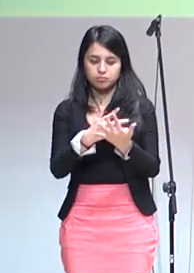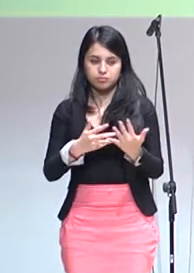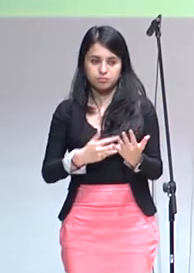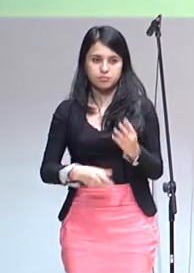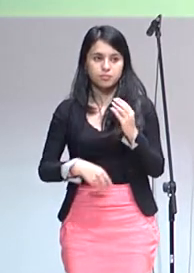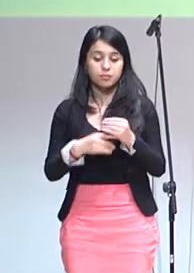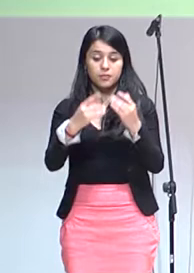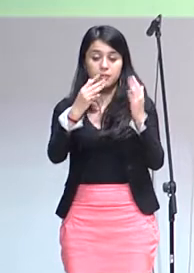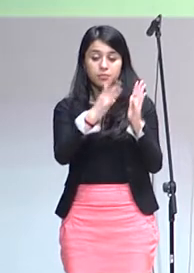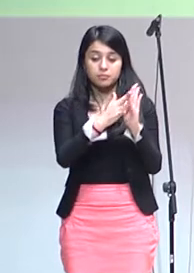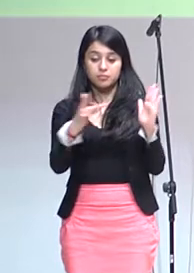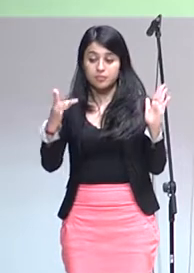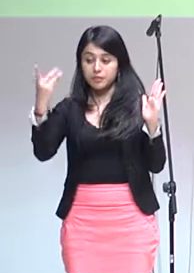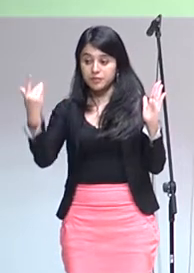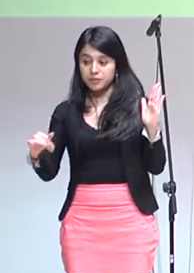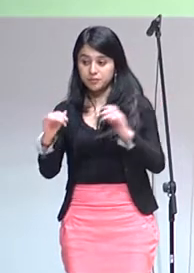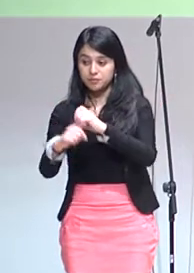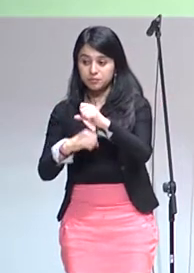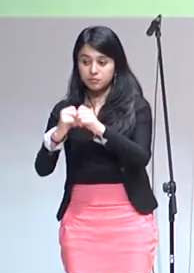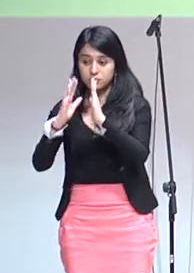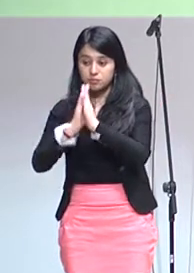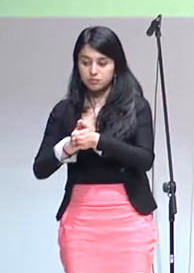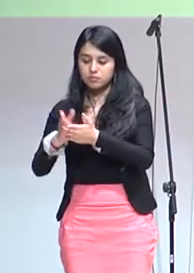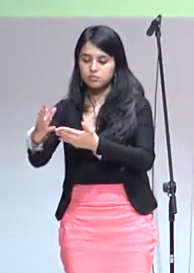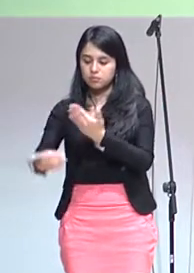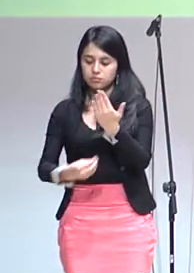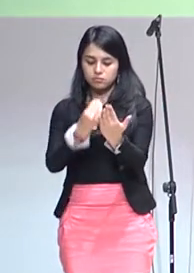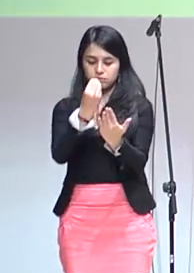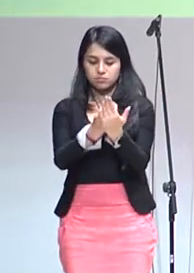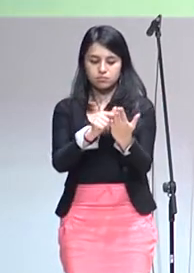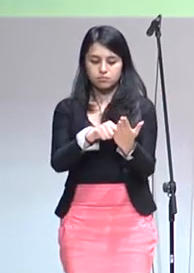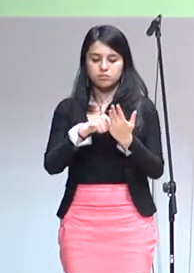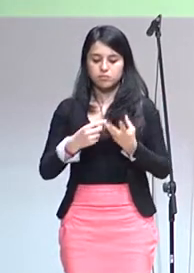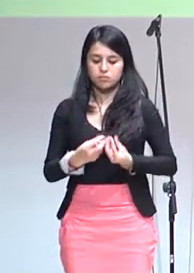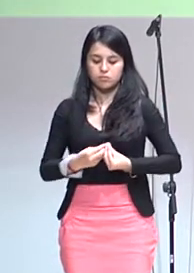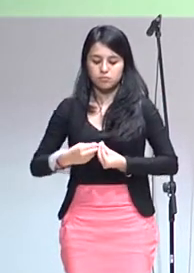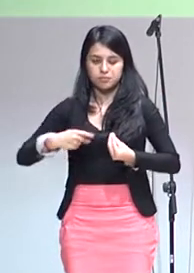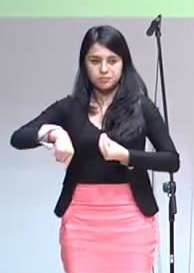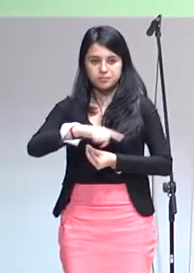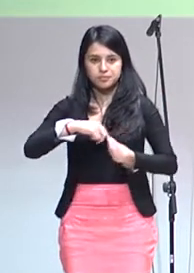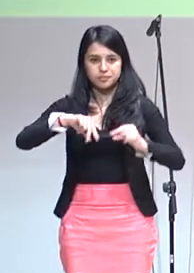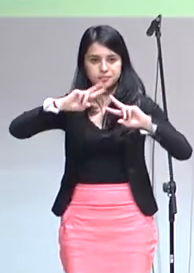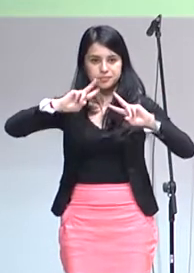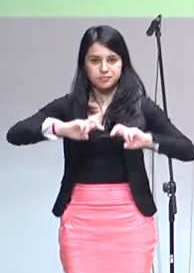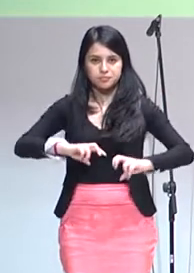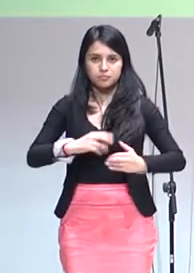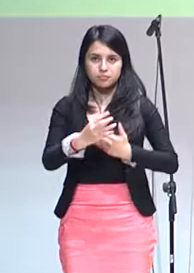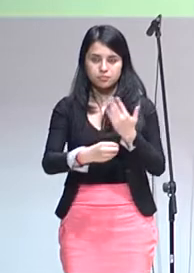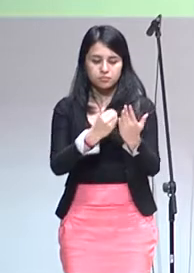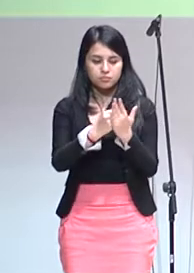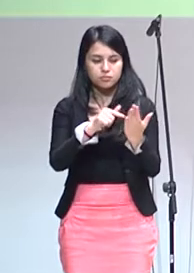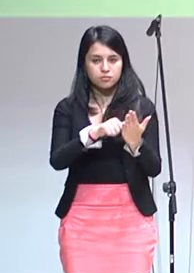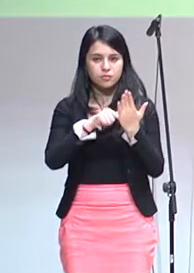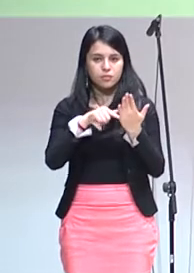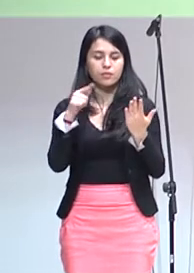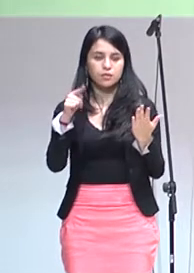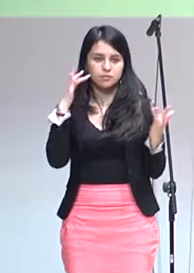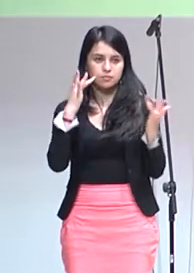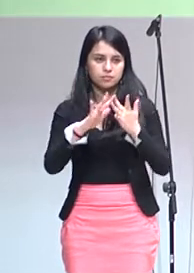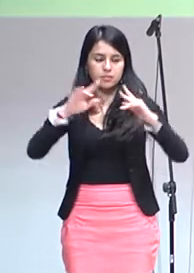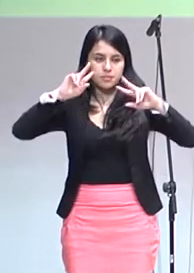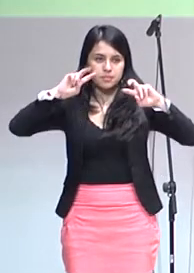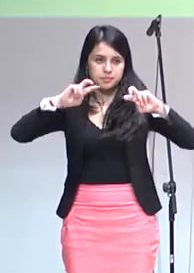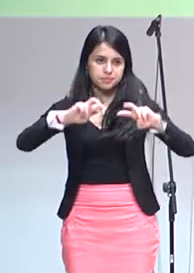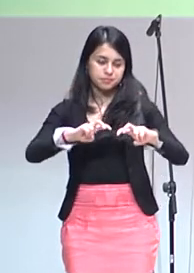del año eso nos arrojó con el grupo de jóvenes que estábamos trabajando una investigación, si se le